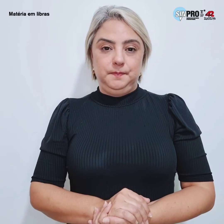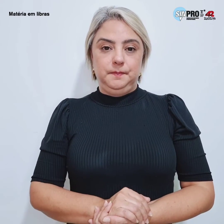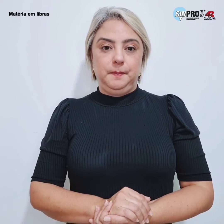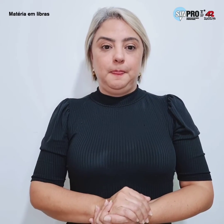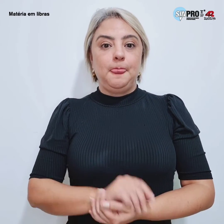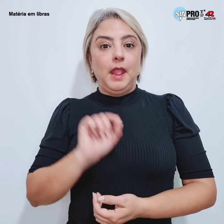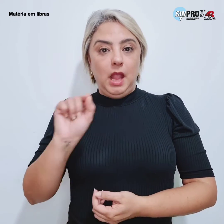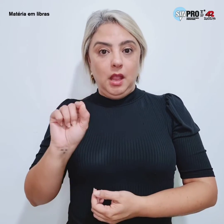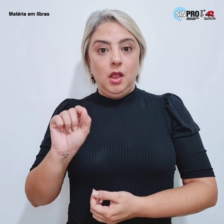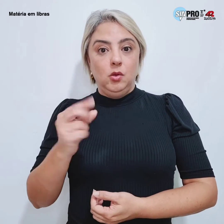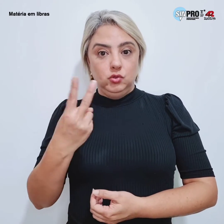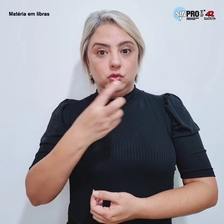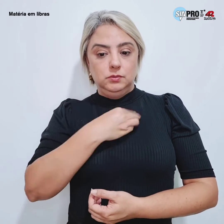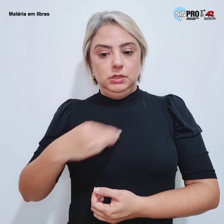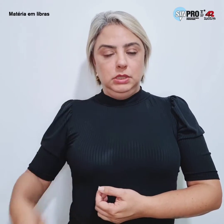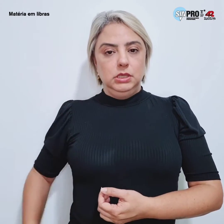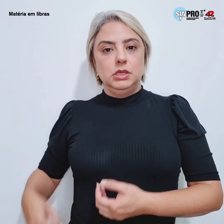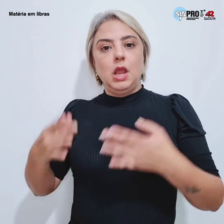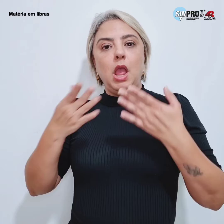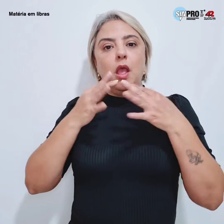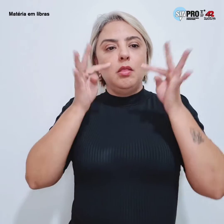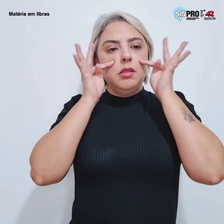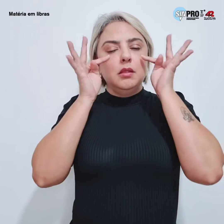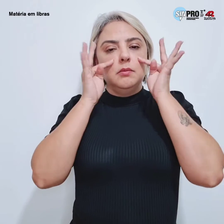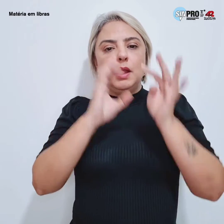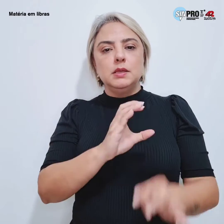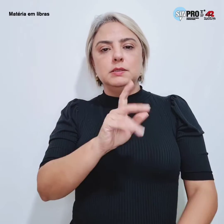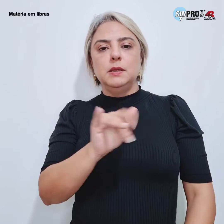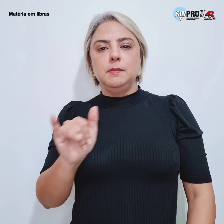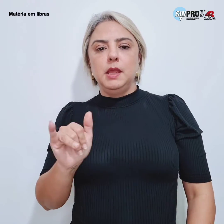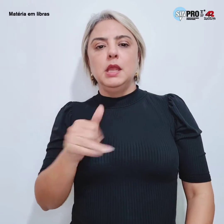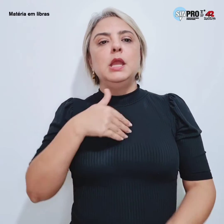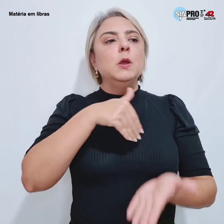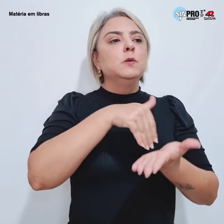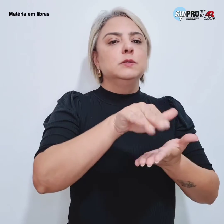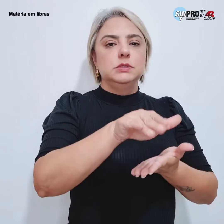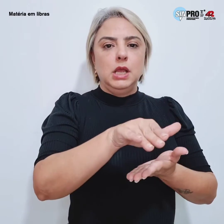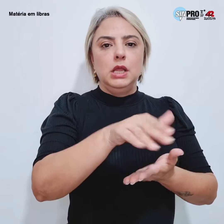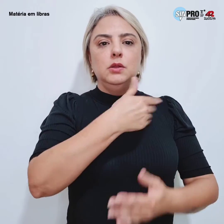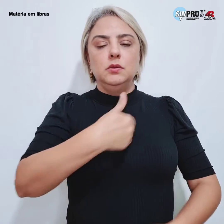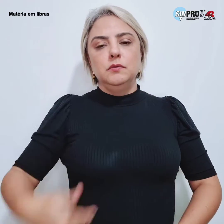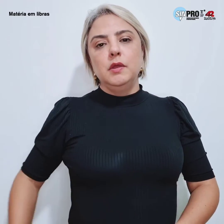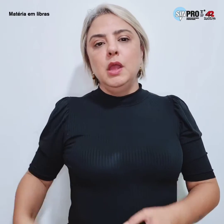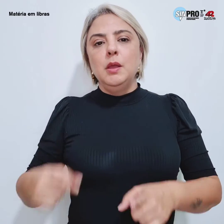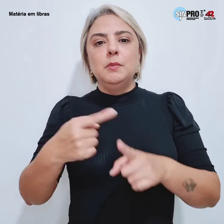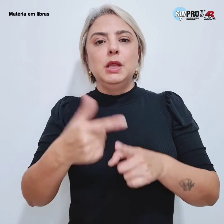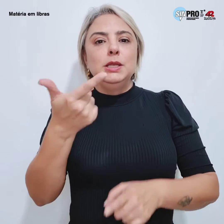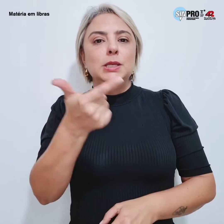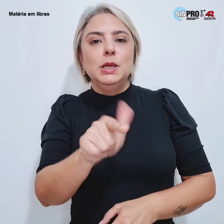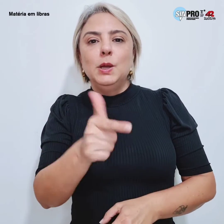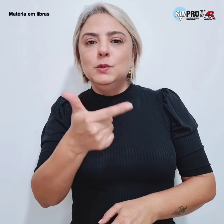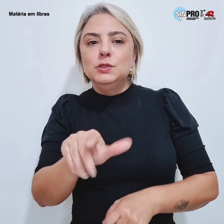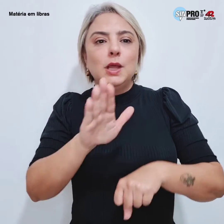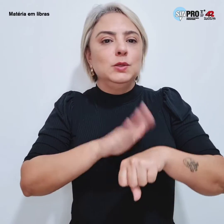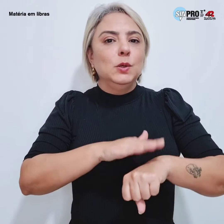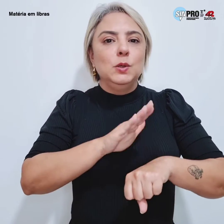Eles mostraram na CPI que sairiam do governo justamente porque estavam